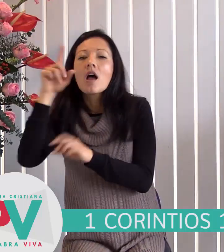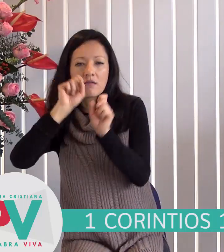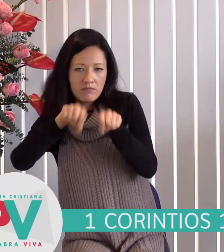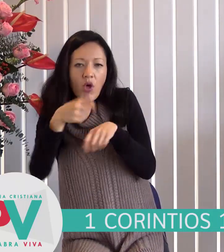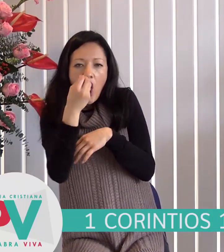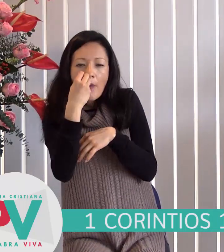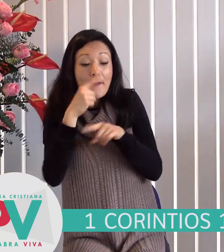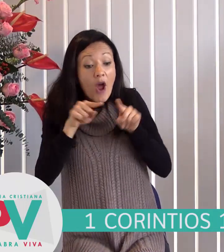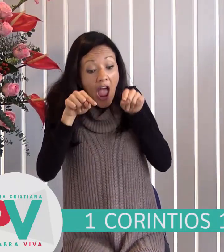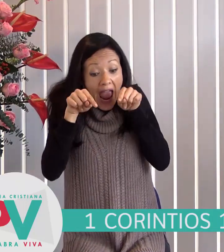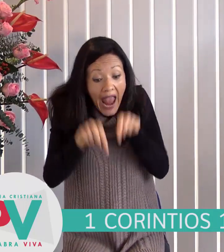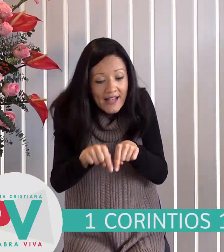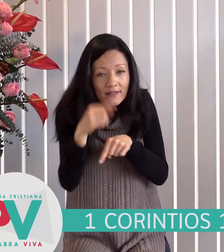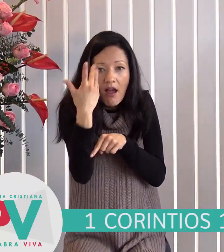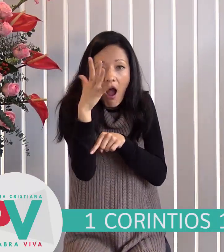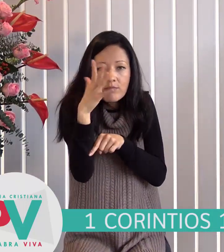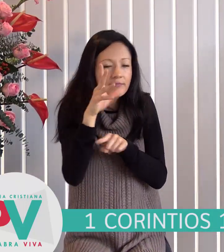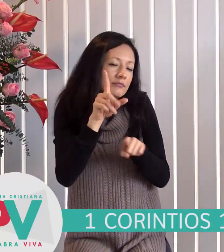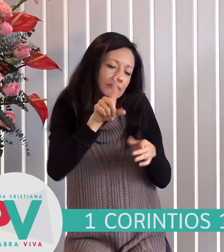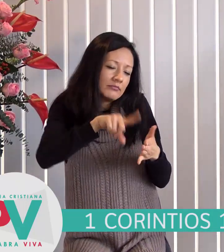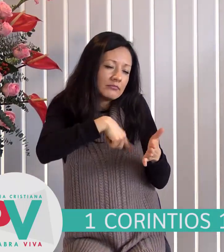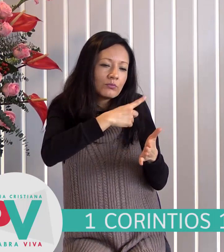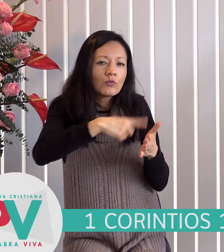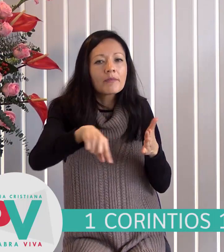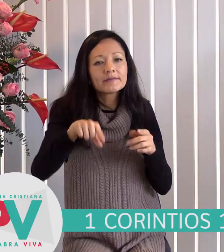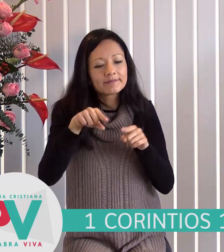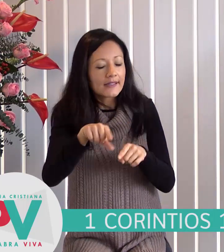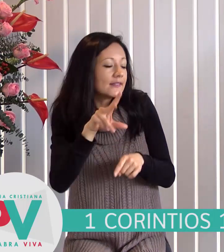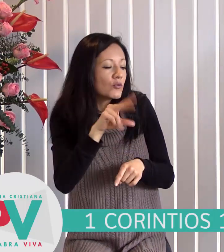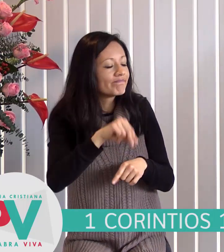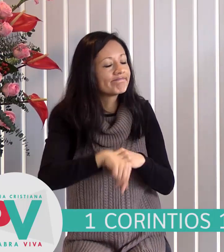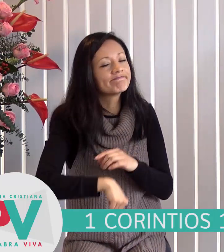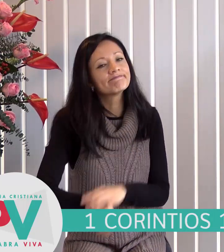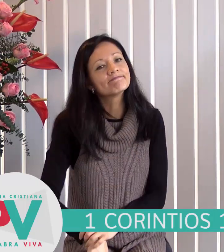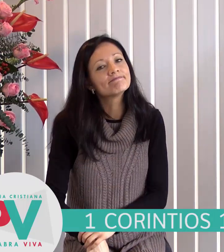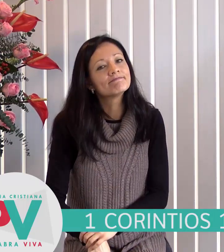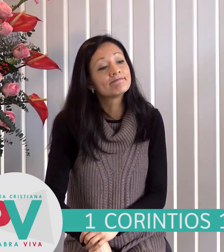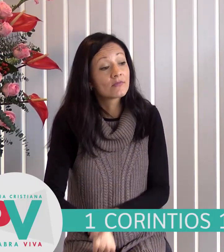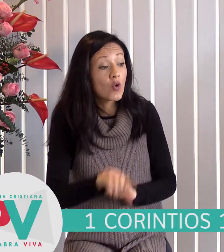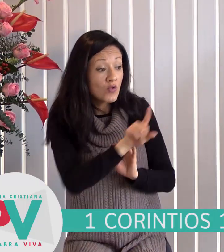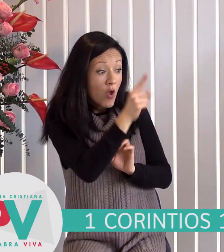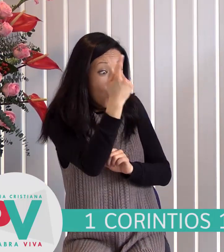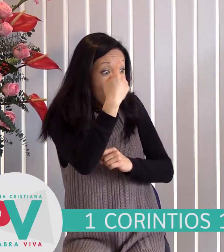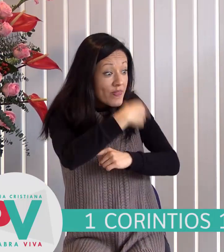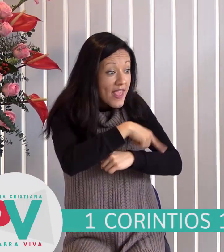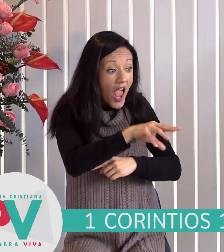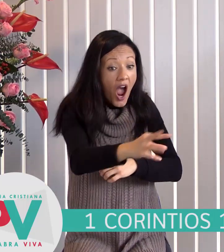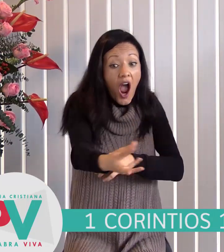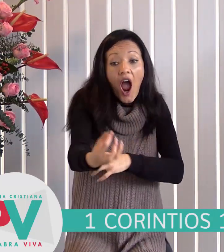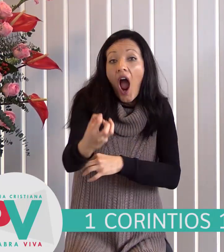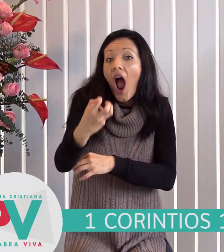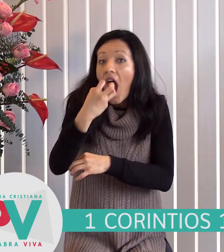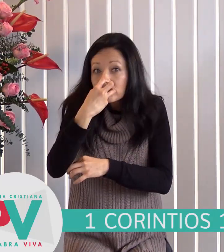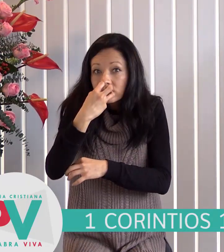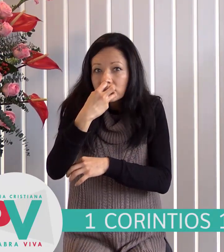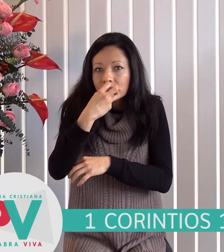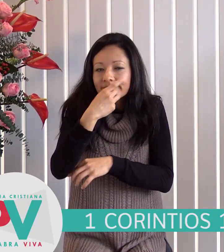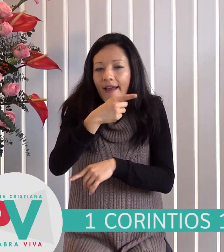este no coma de ese árbol. De ese no coma. El día que comas,